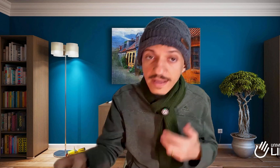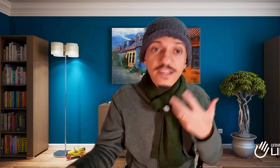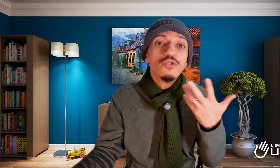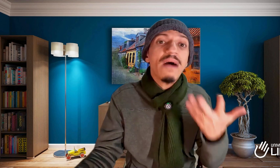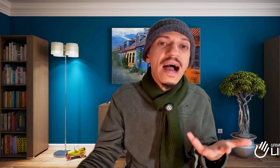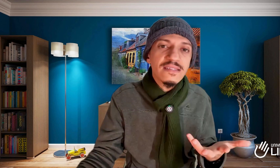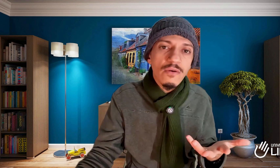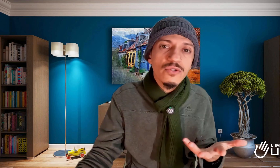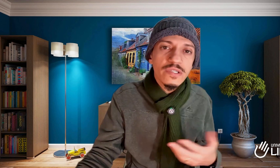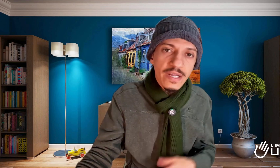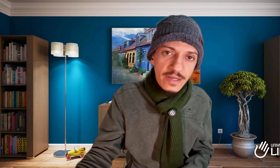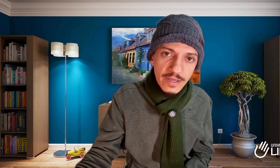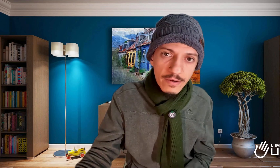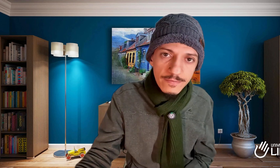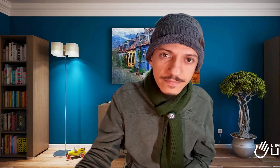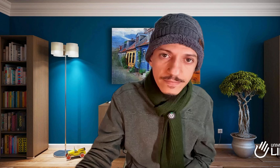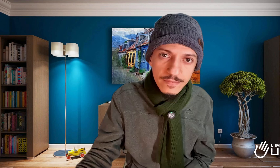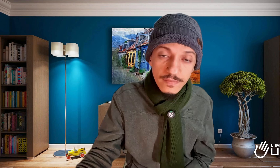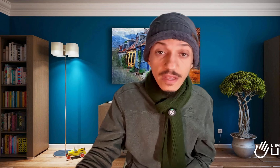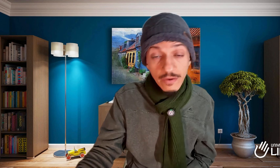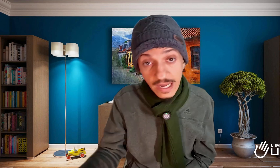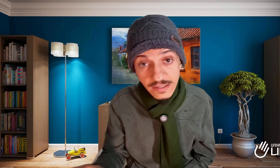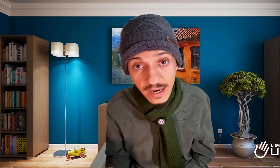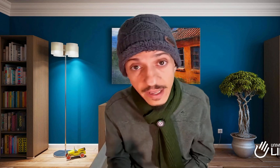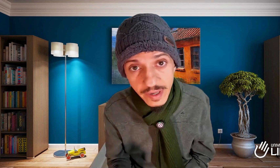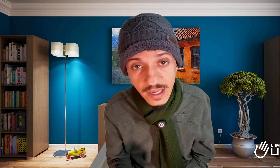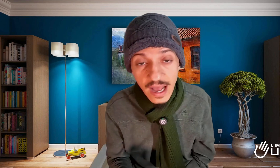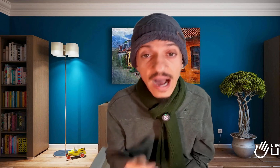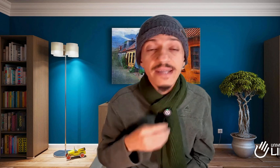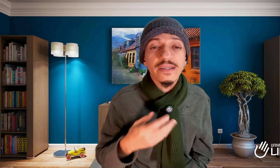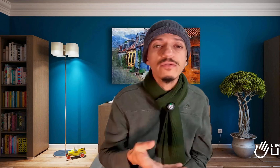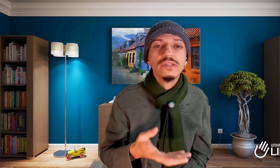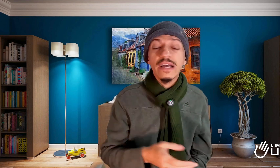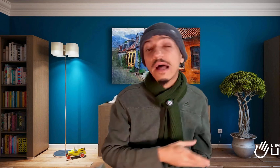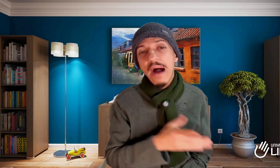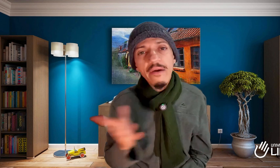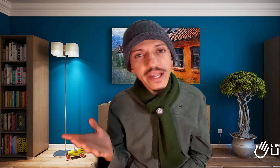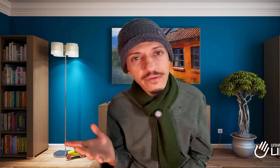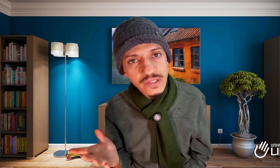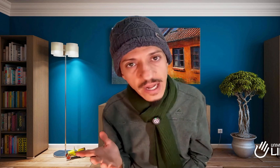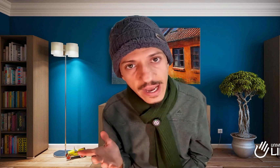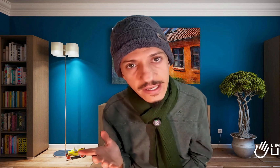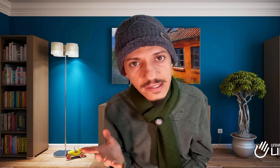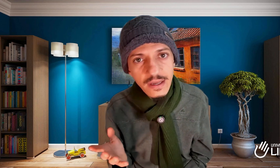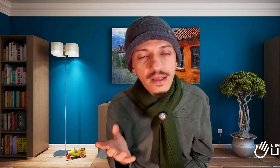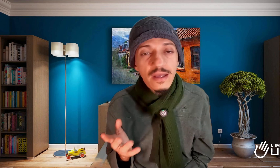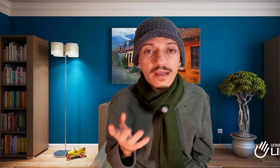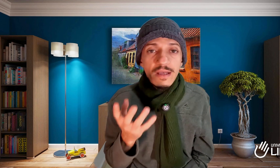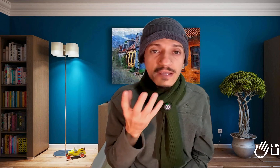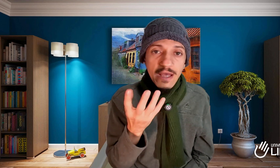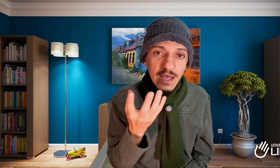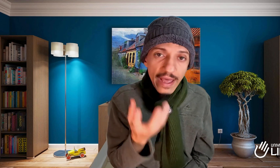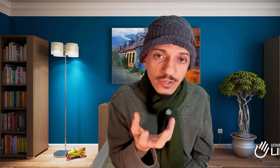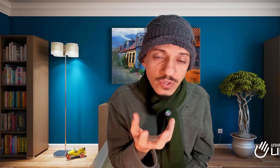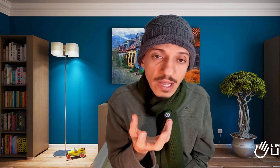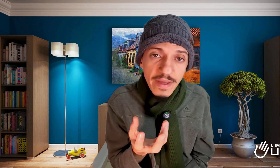Existe uma razão de ser daquilo. E no caso da Libras, a razão de ser da maioria dos sinais é justamente